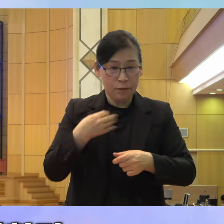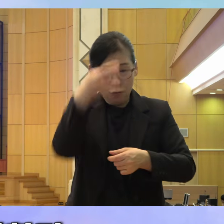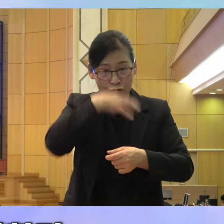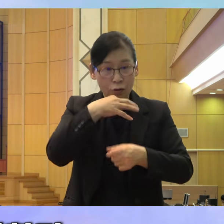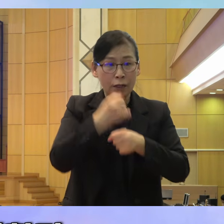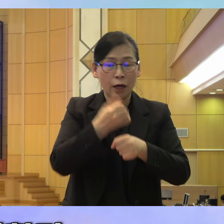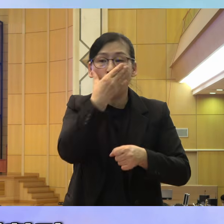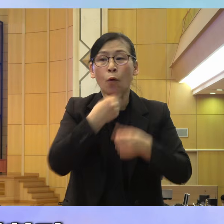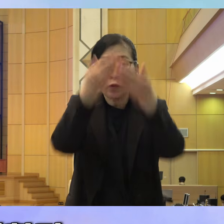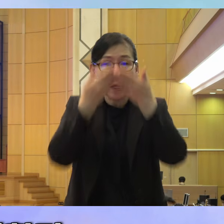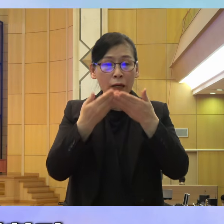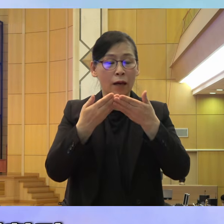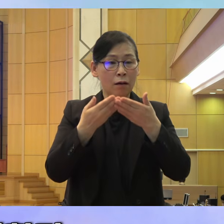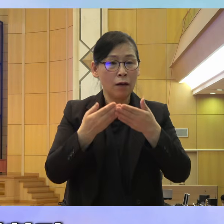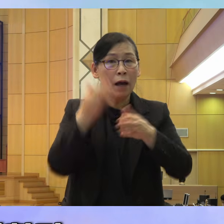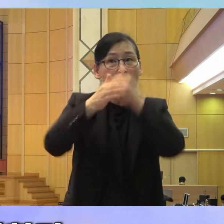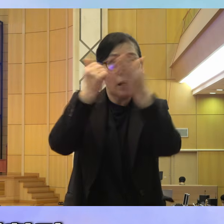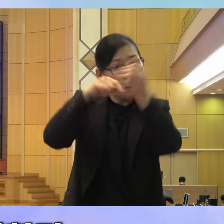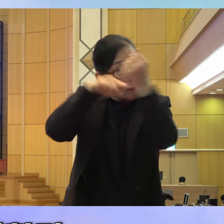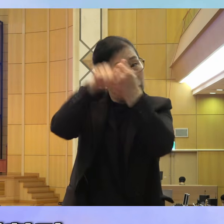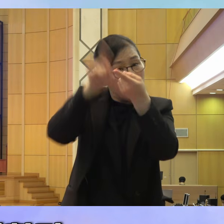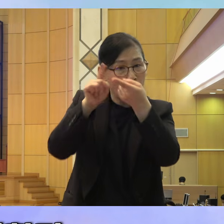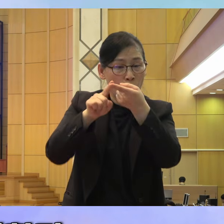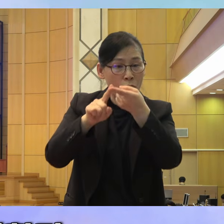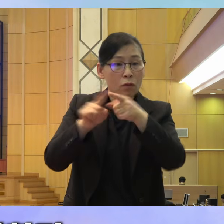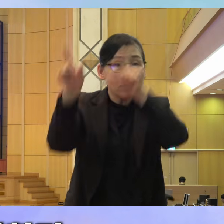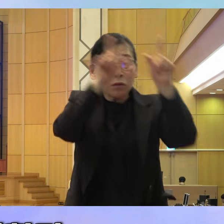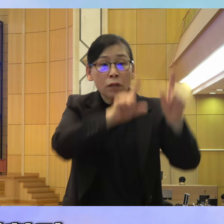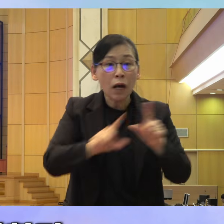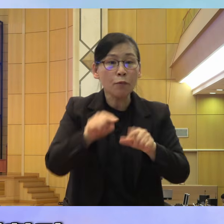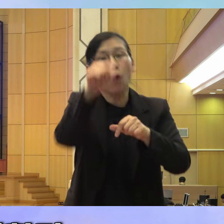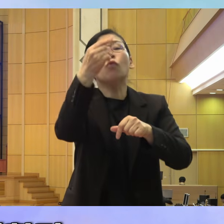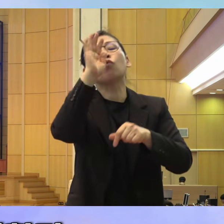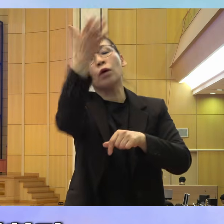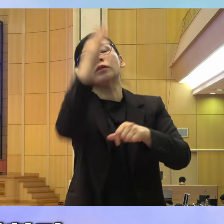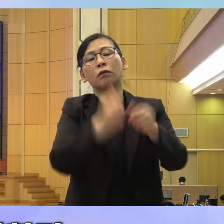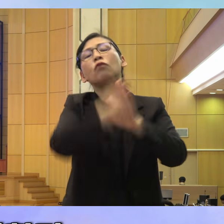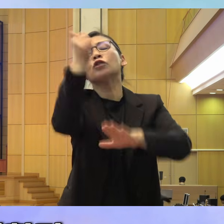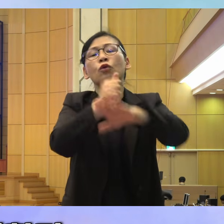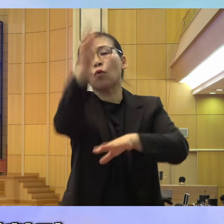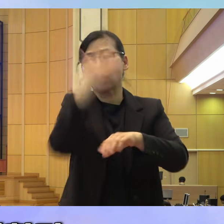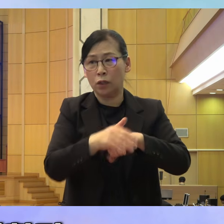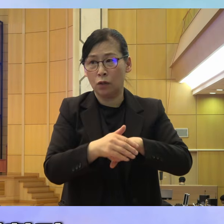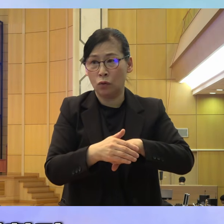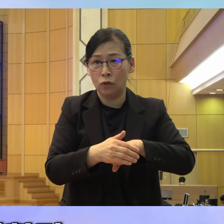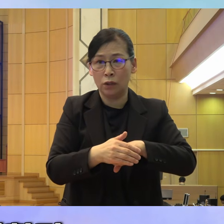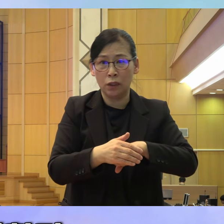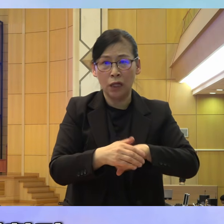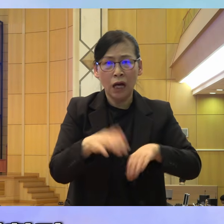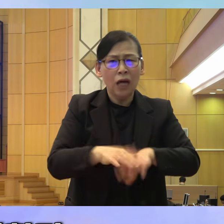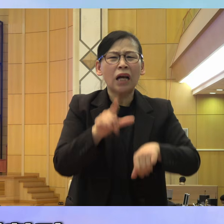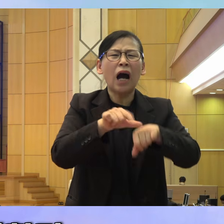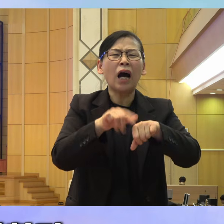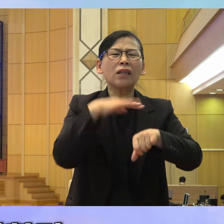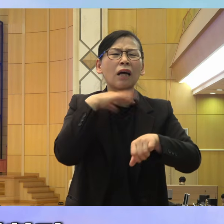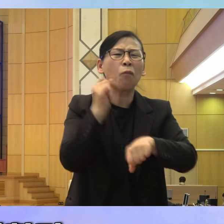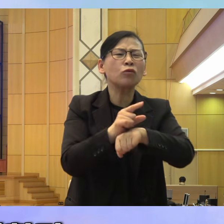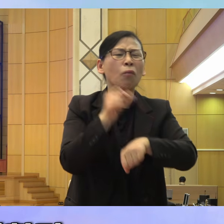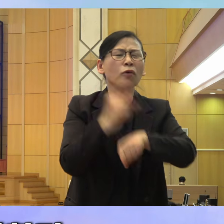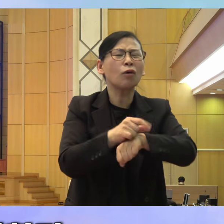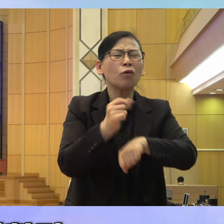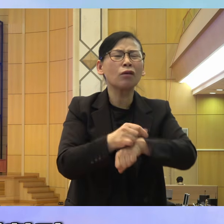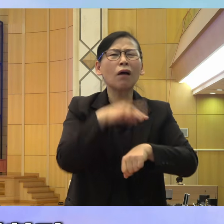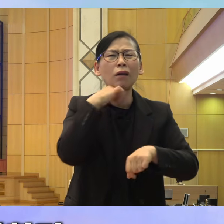더 복되게 하나님 뜻대로 살면 되잖아요. 아이고, 세월이 다 지나가는데